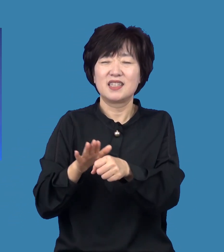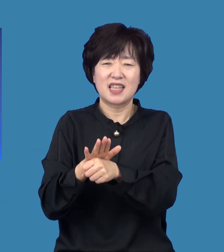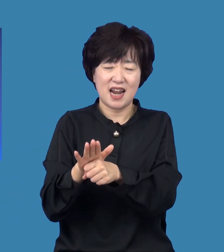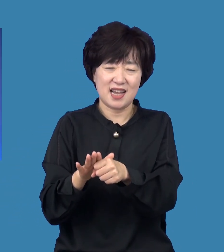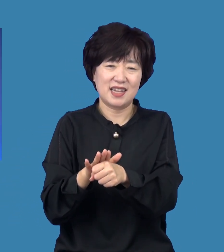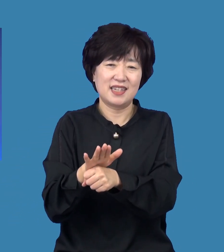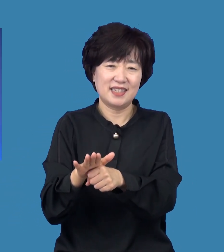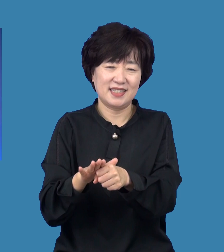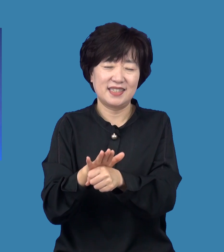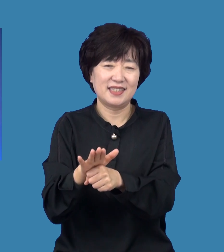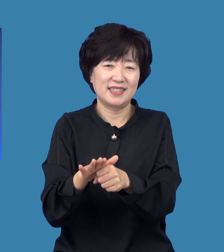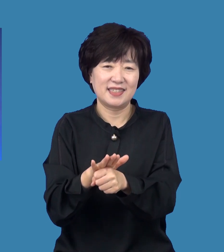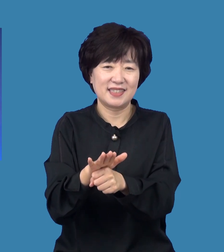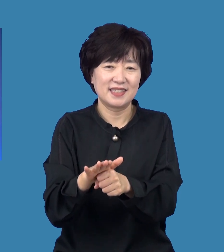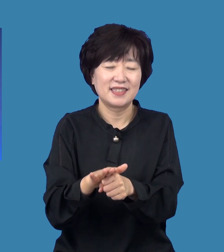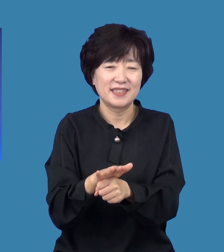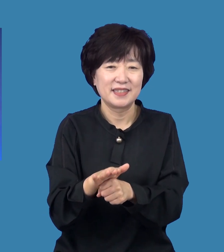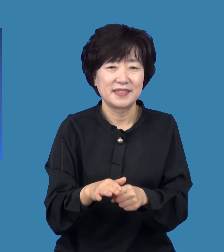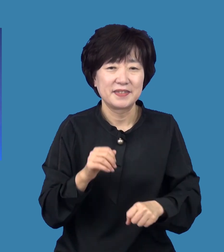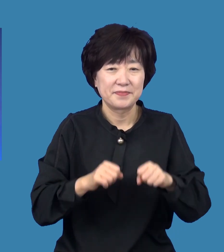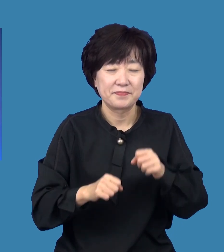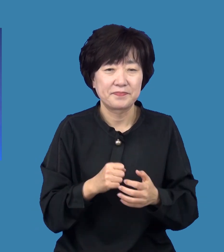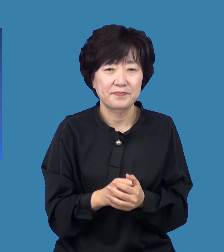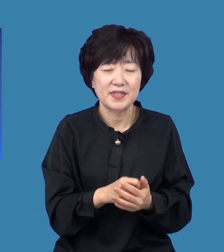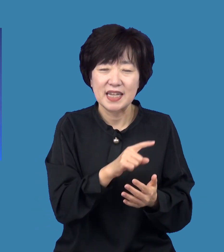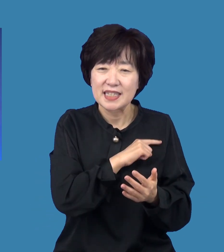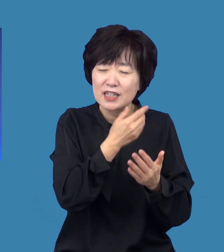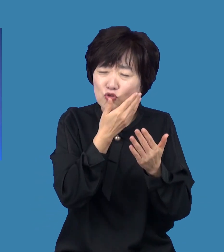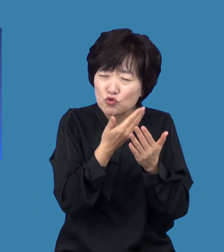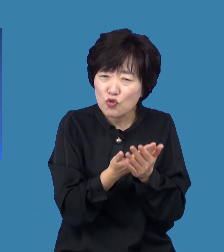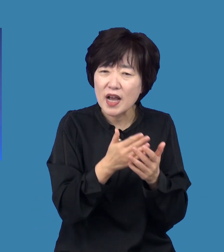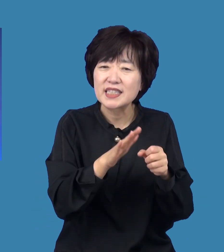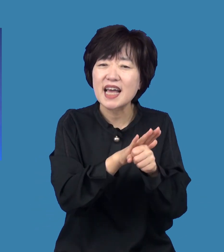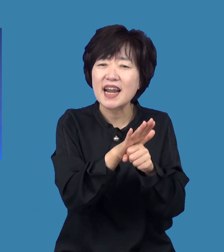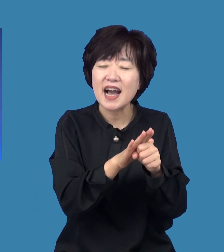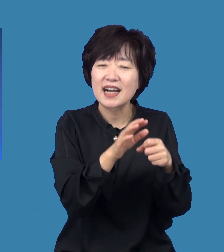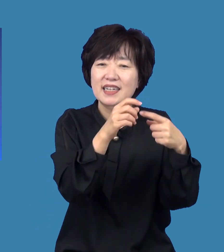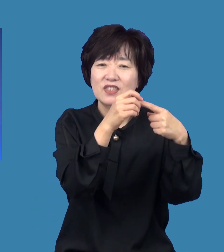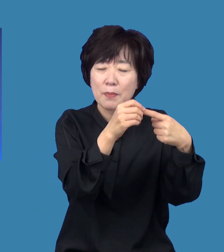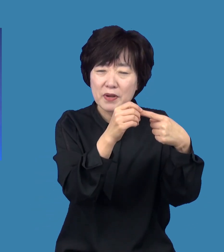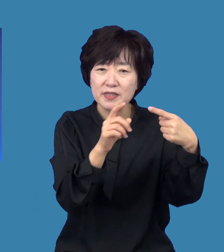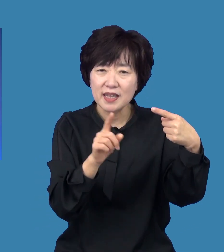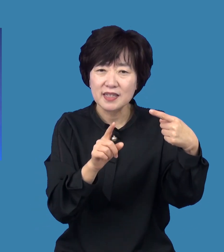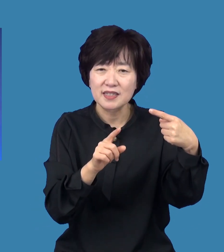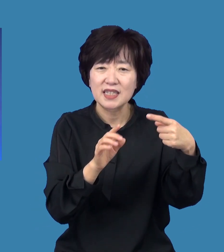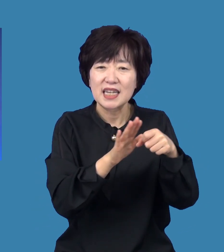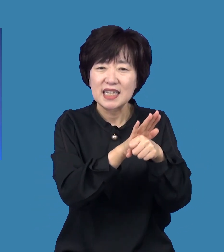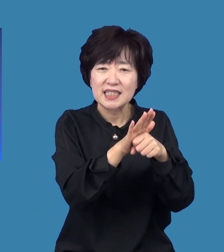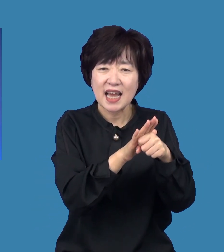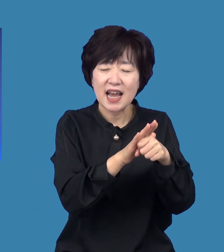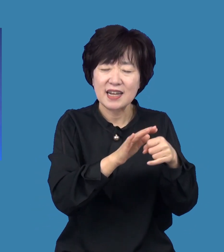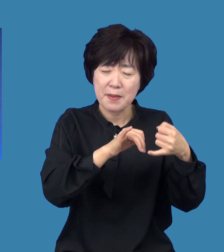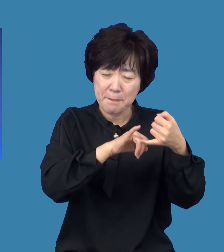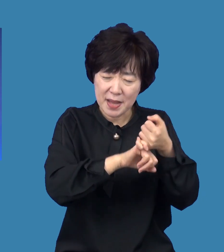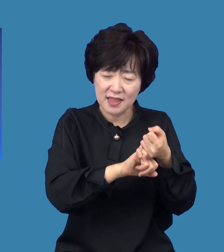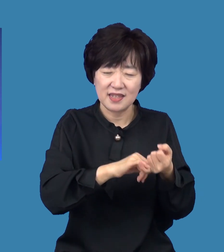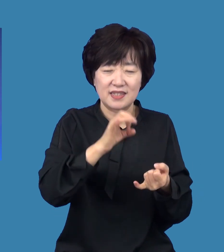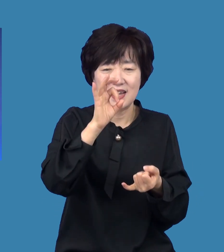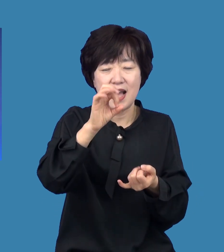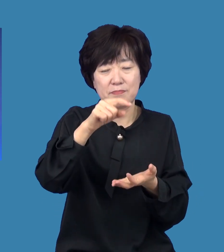속성이 있습니다. 그 중에 제일 중요한 속성이 뭐냐면 사랑은요, 반드시 값을 치러야 된다는